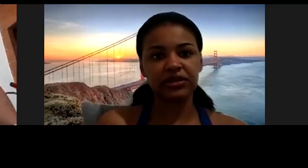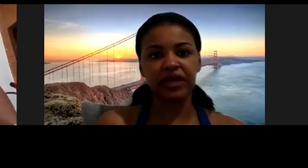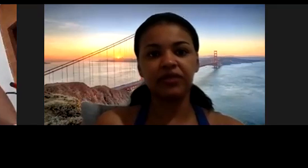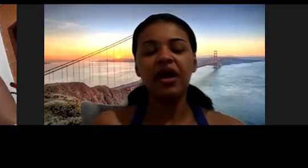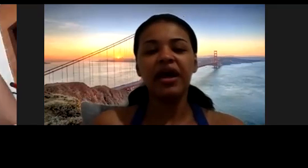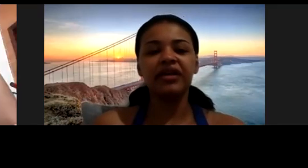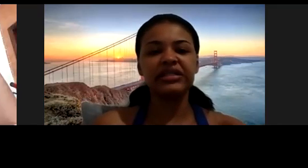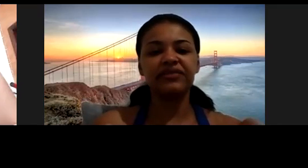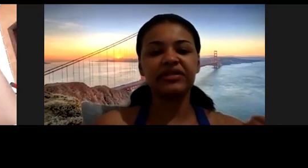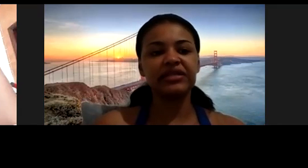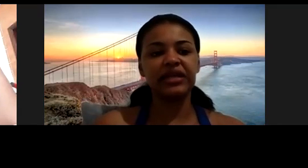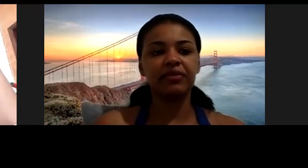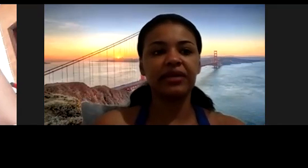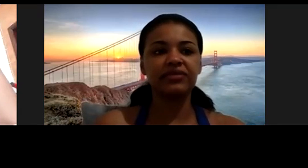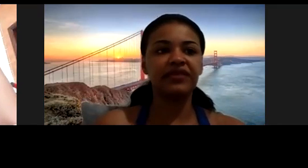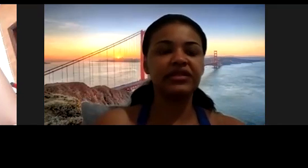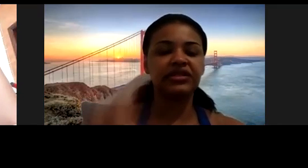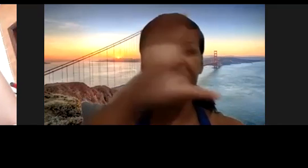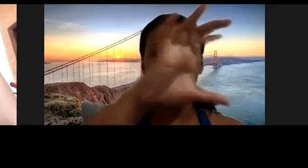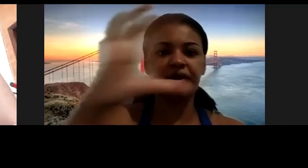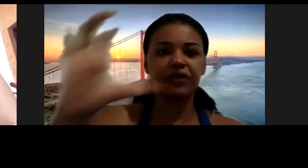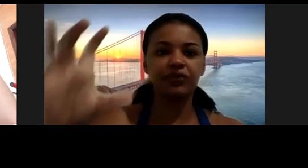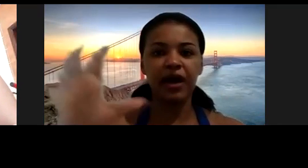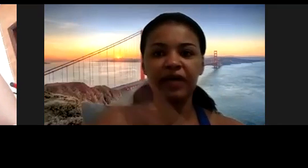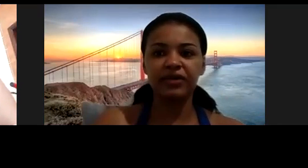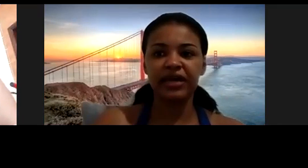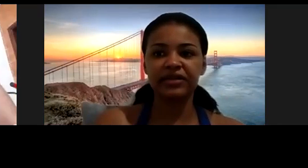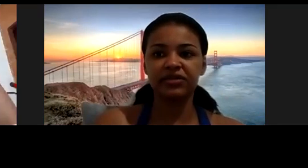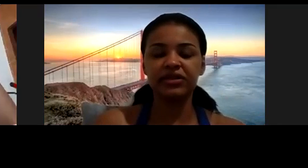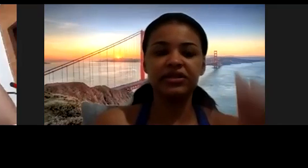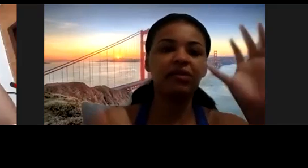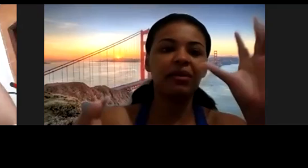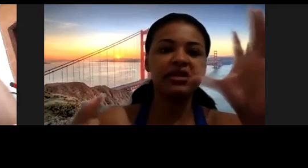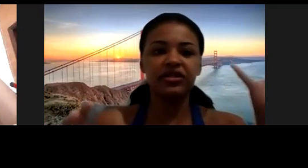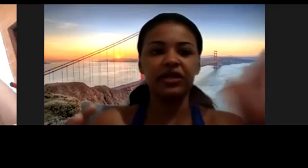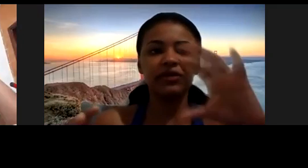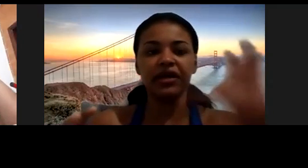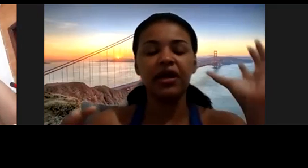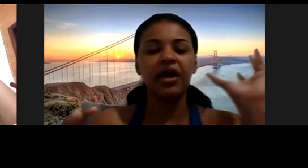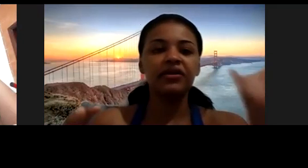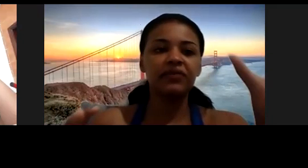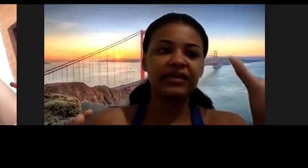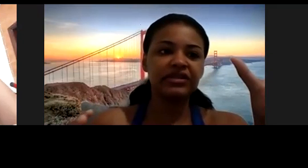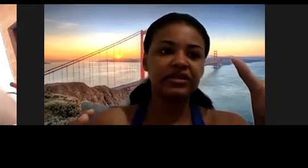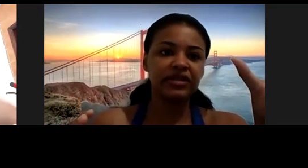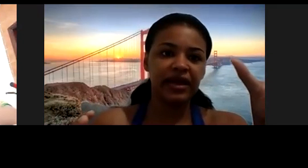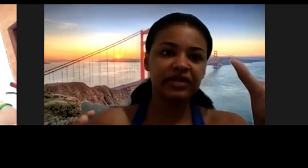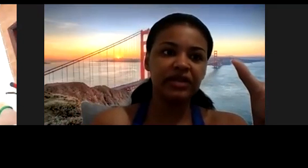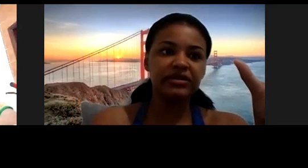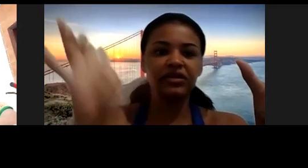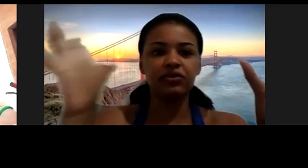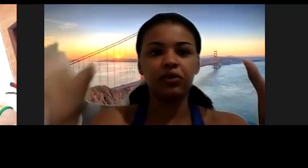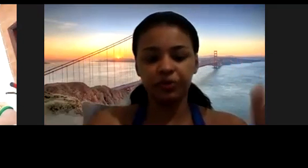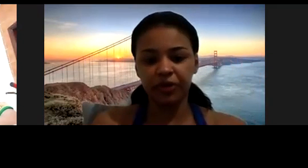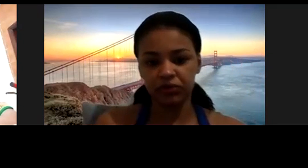mais sobre isso tá certo eu não sei se vocês lembram mais uma vez a gente escreveu aqui no quadro as reações e normalmente a gente tem o que de um lado a gente